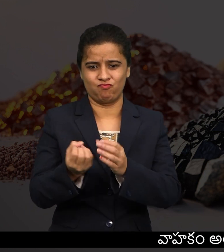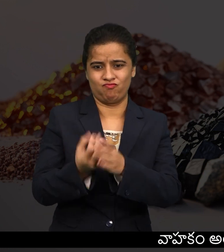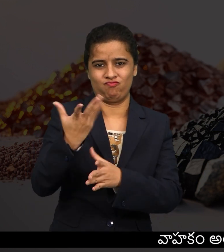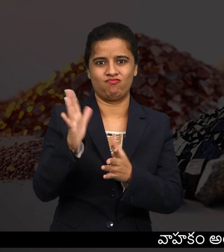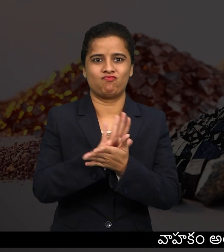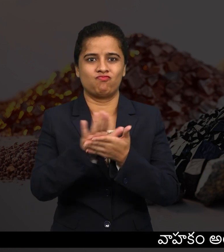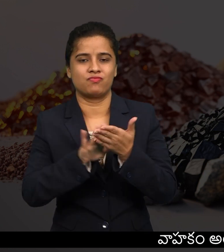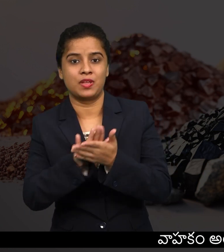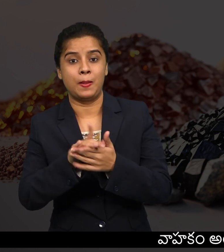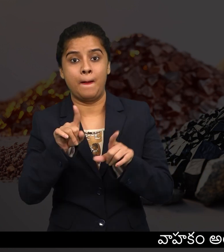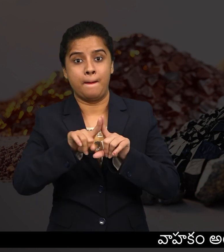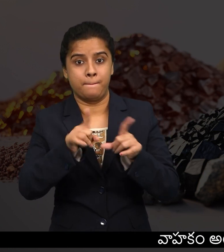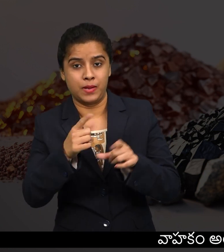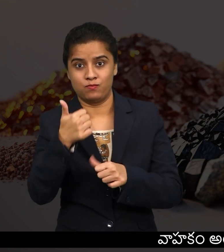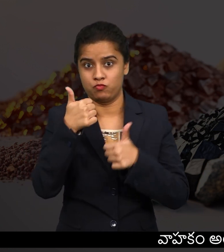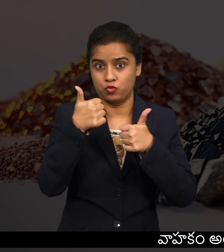మంచి ఉష్ణ వాహకం.